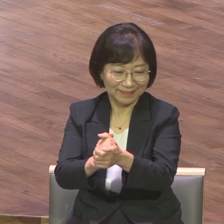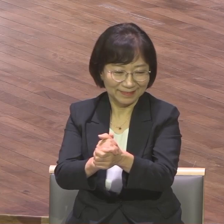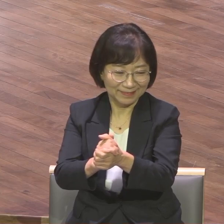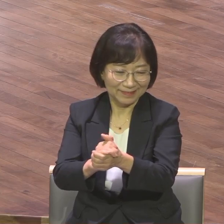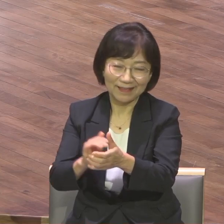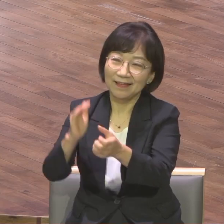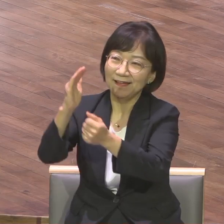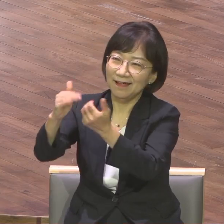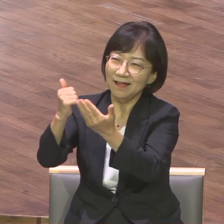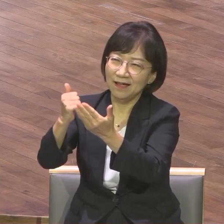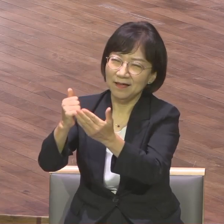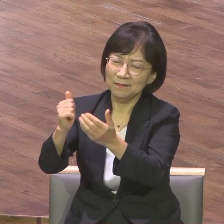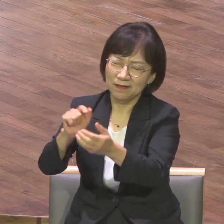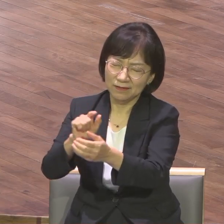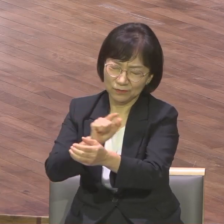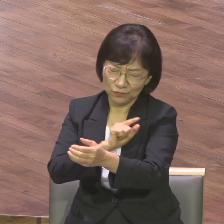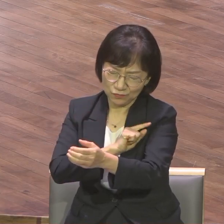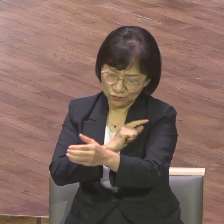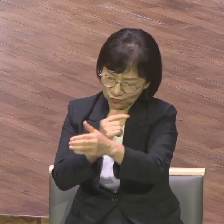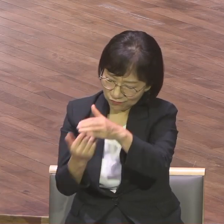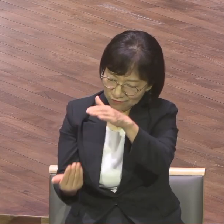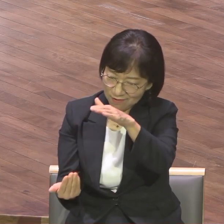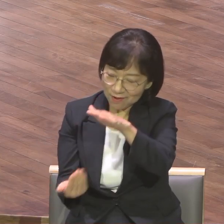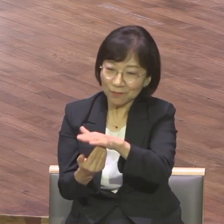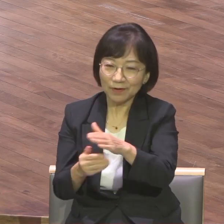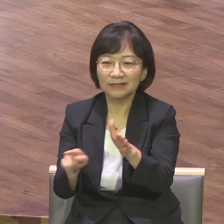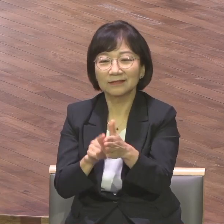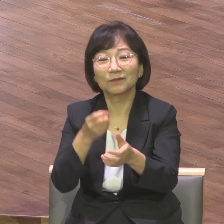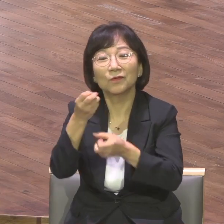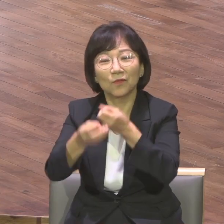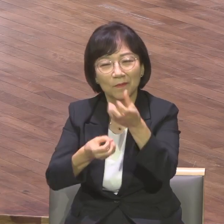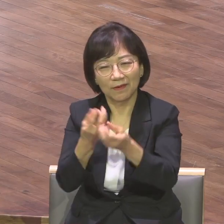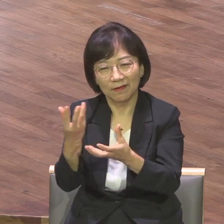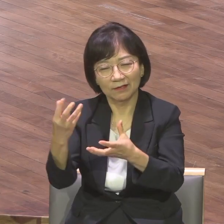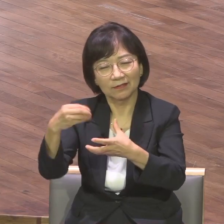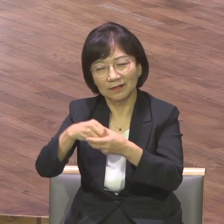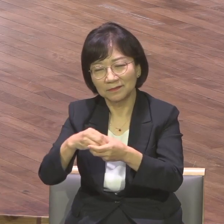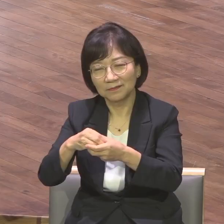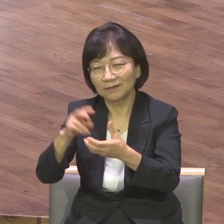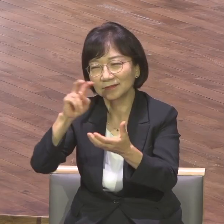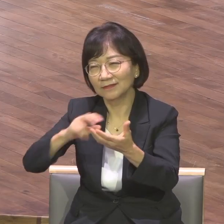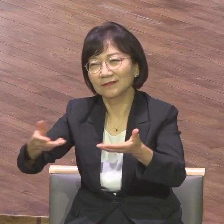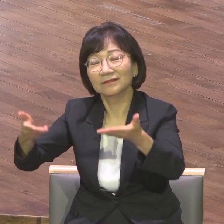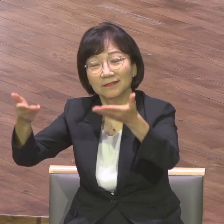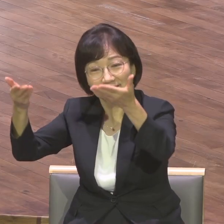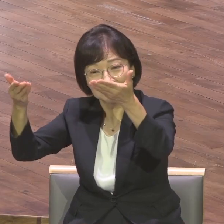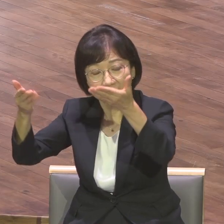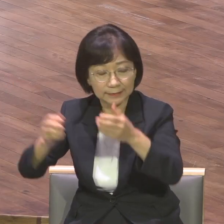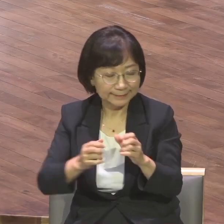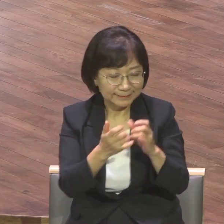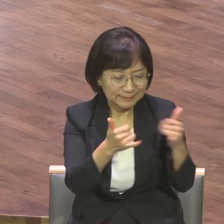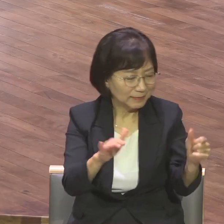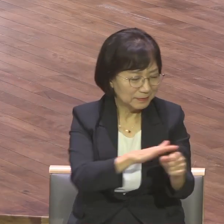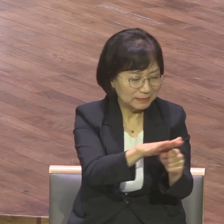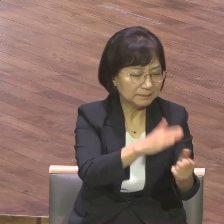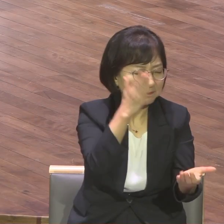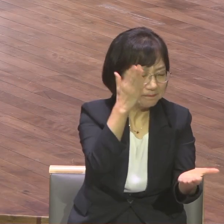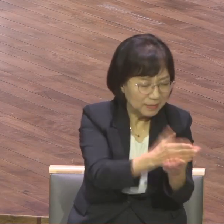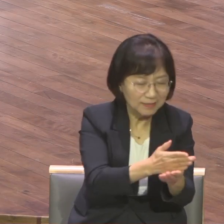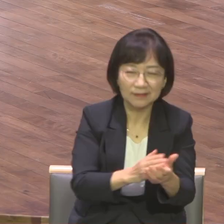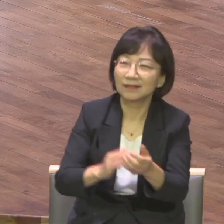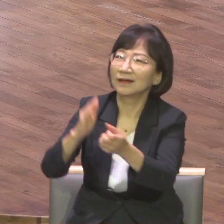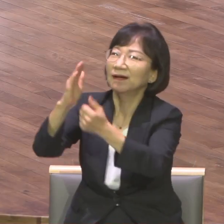하나님께 최고의 신앙 고백을 담아서 찬양을 드렸습니다. 인간 사랑 넘어서 하나님 사랑